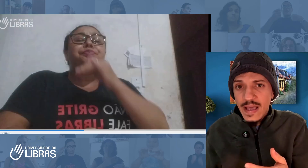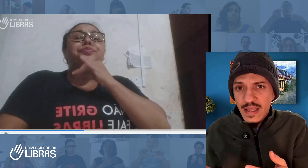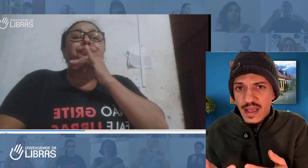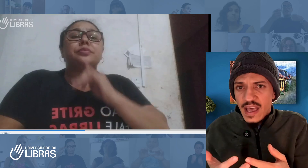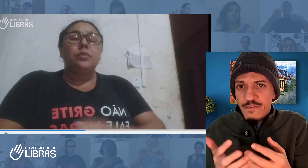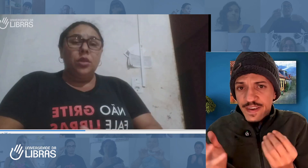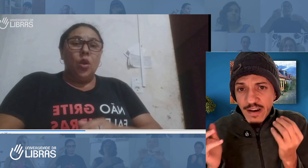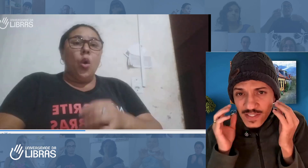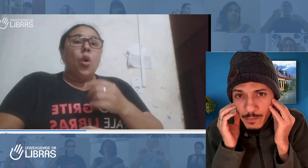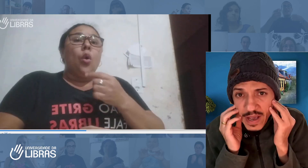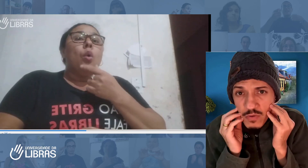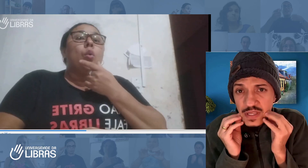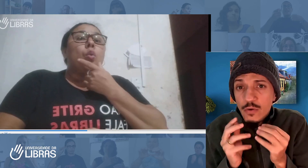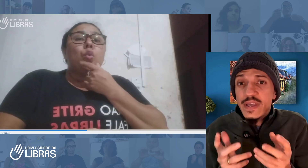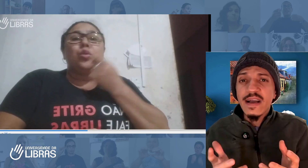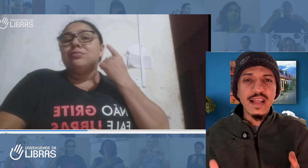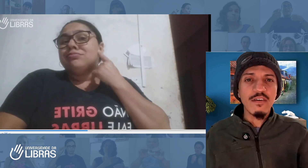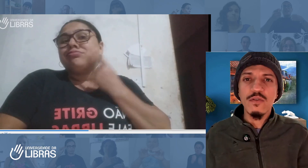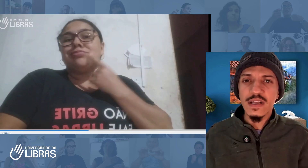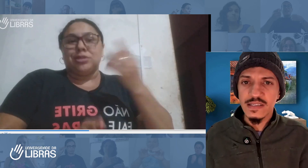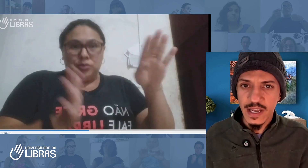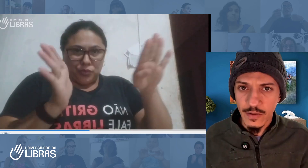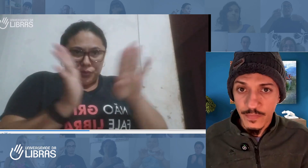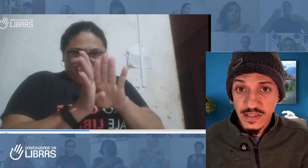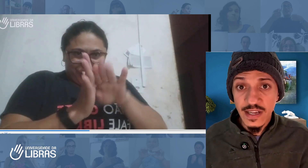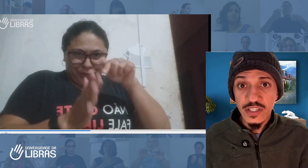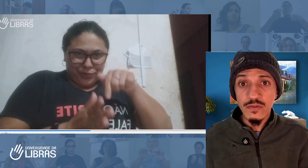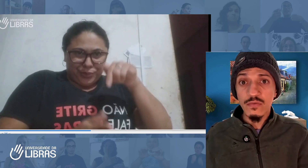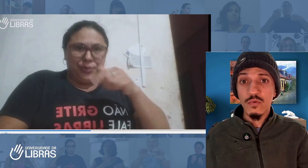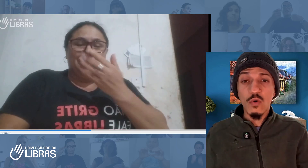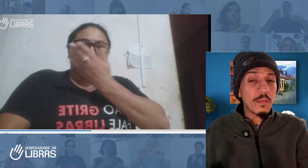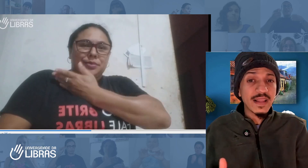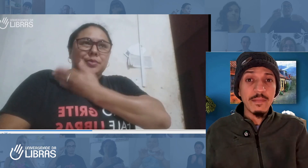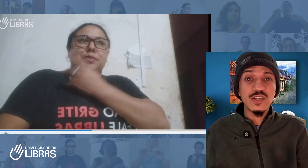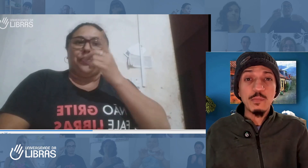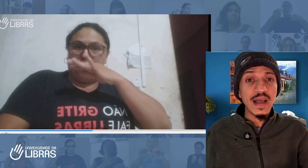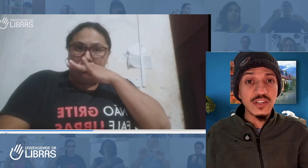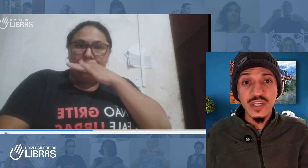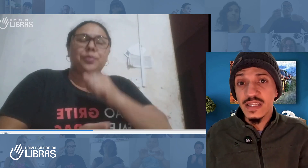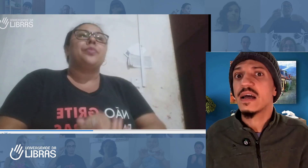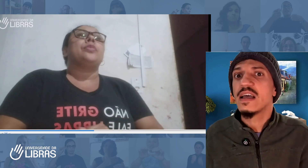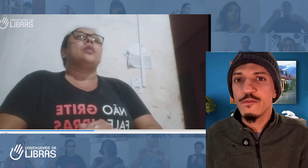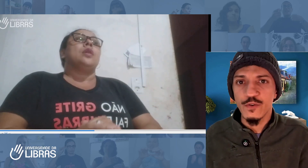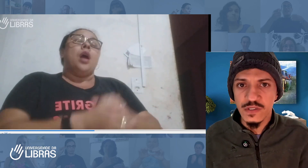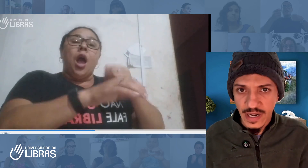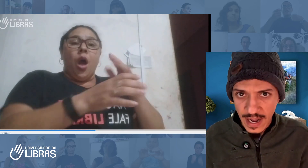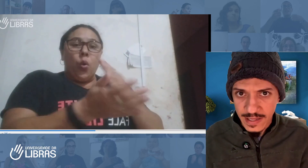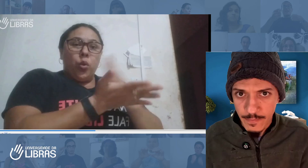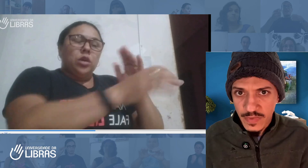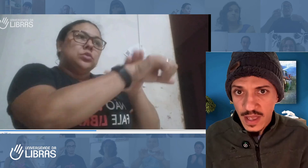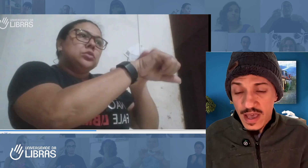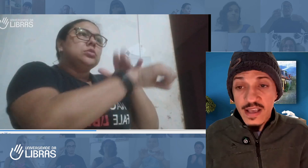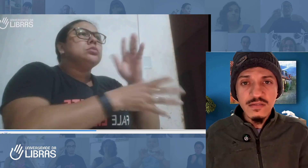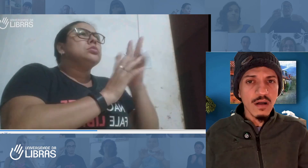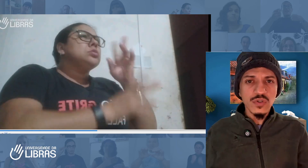e ficava se perguntando o que estava acontecendo, sentindo completamente perdida e frustrada. Isso não só